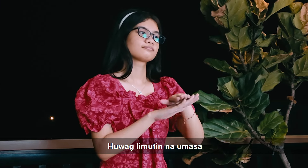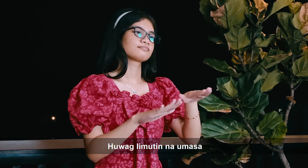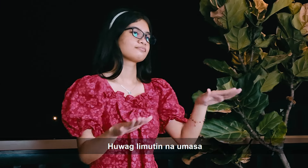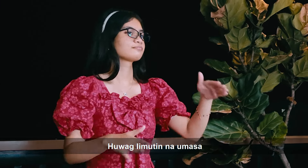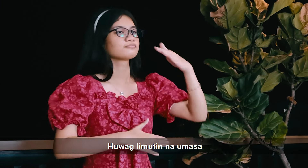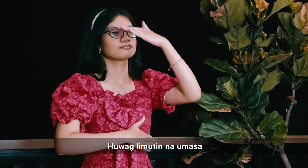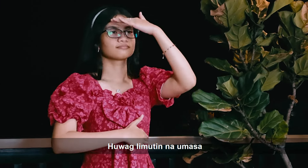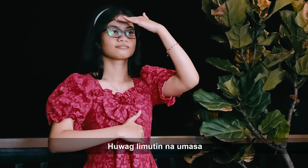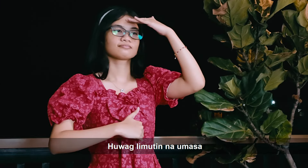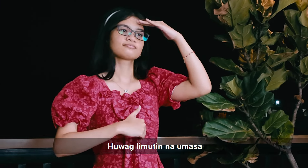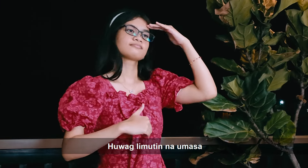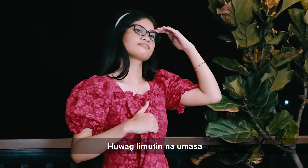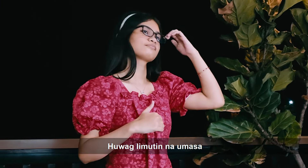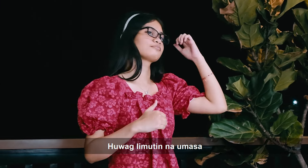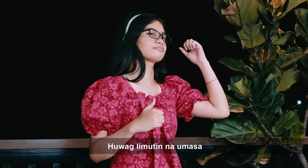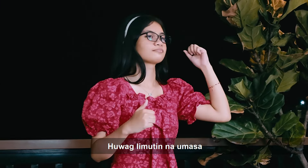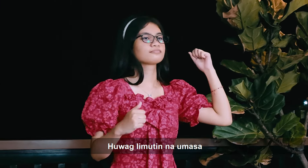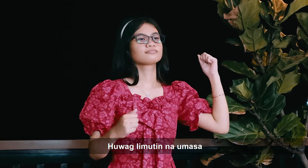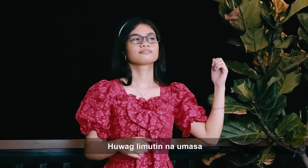huwag na umasa